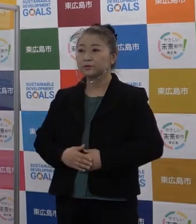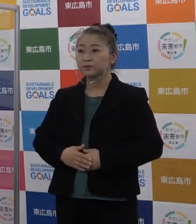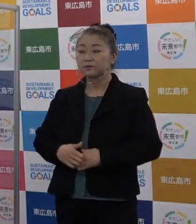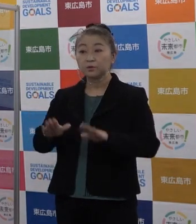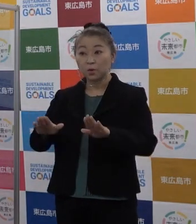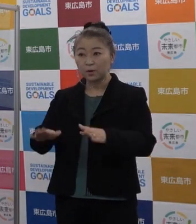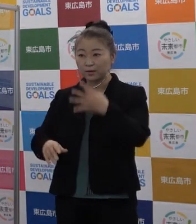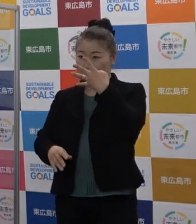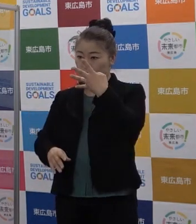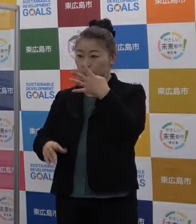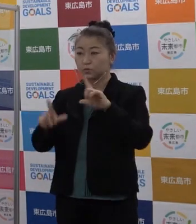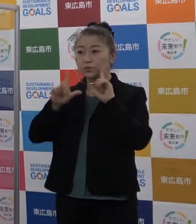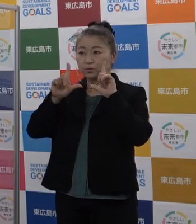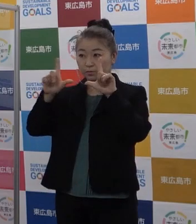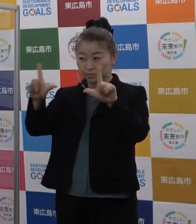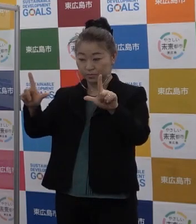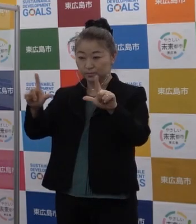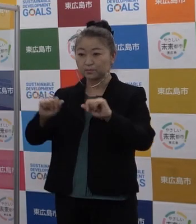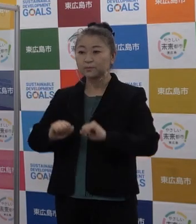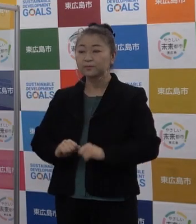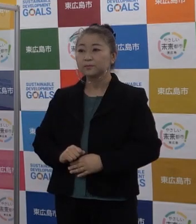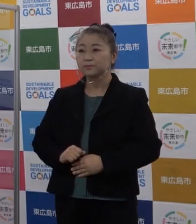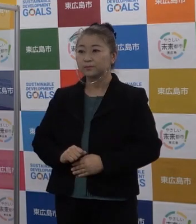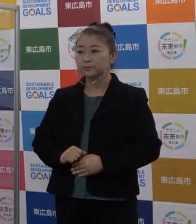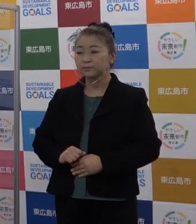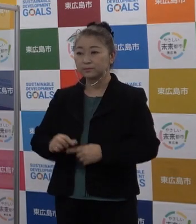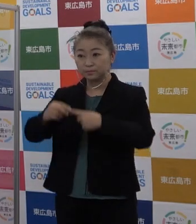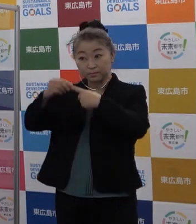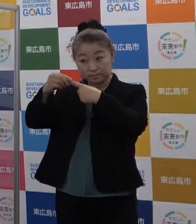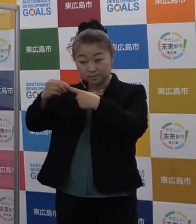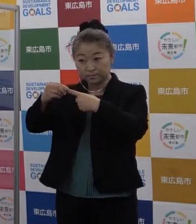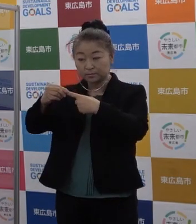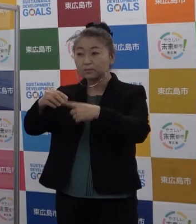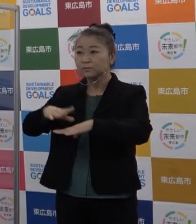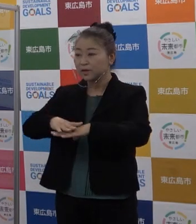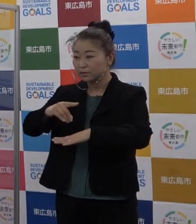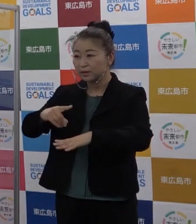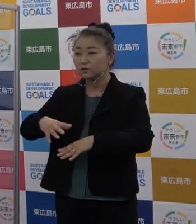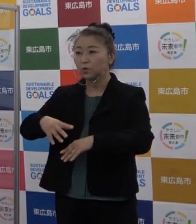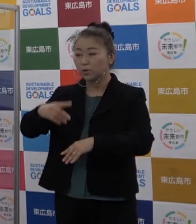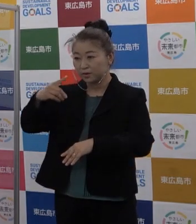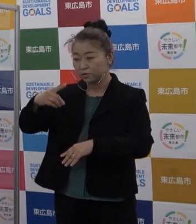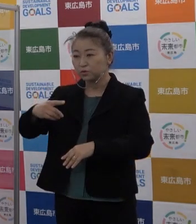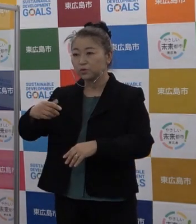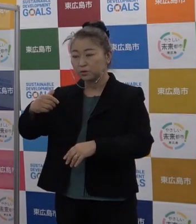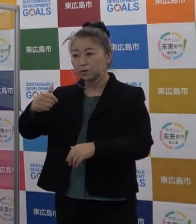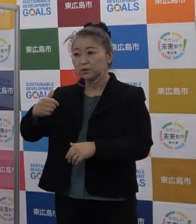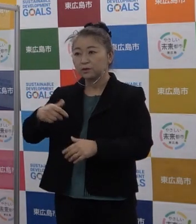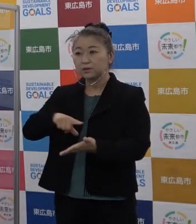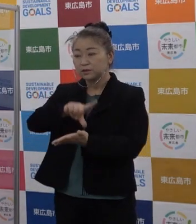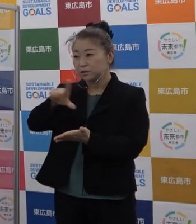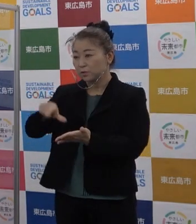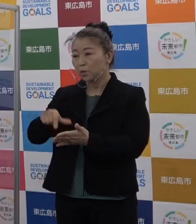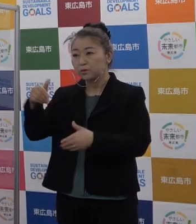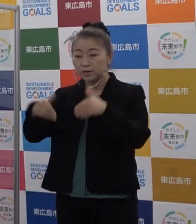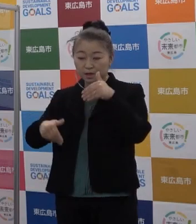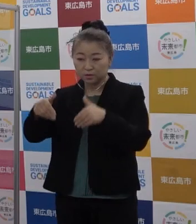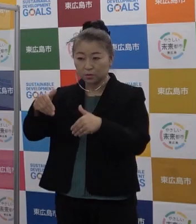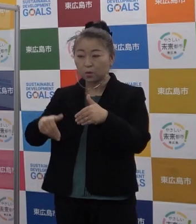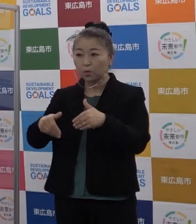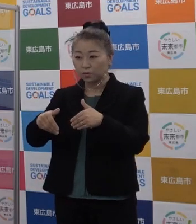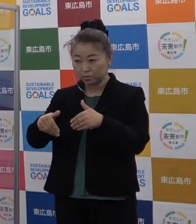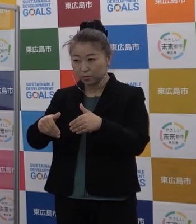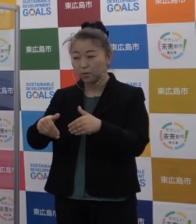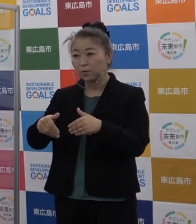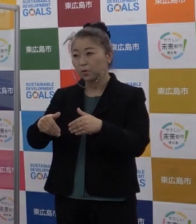日は4点発表いたします。まず最初は統一地方選挙における投票率の向上に向けた取り組みでございます